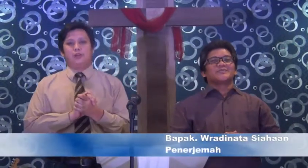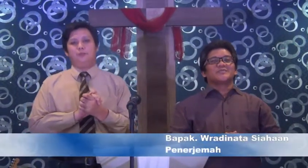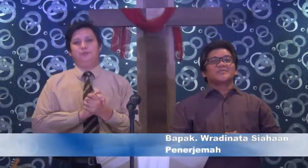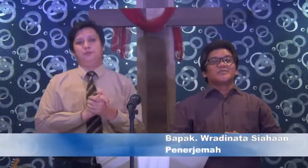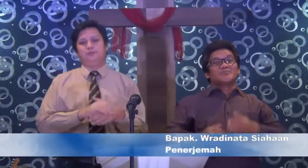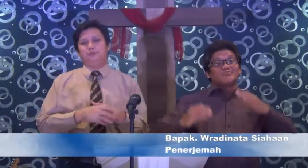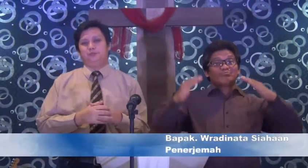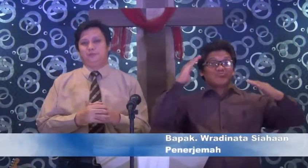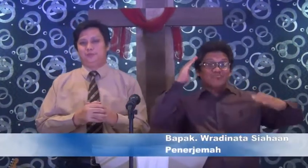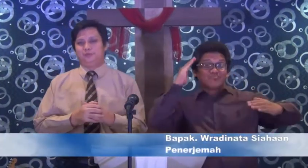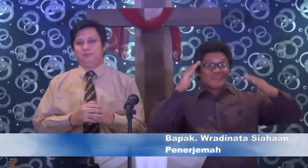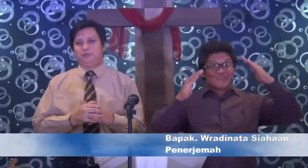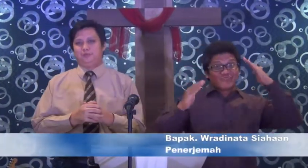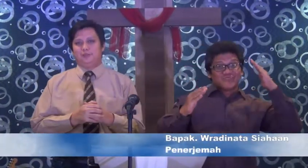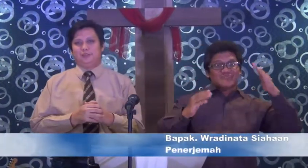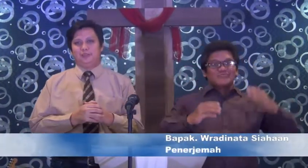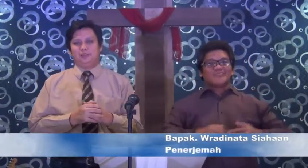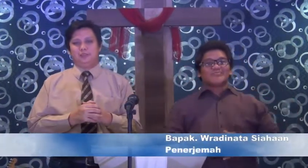Shalom.